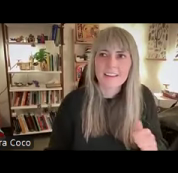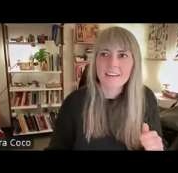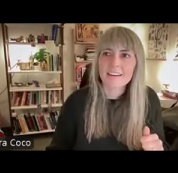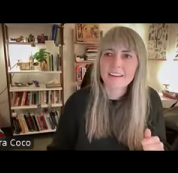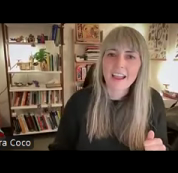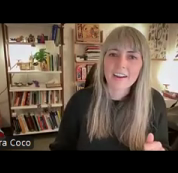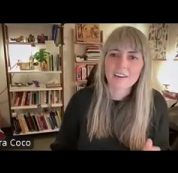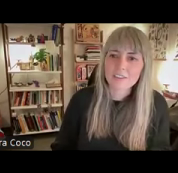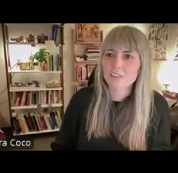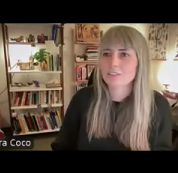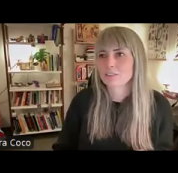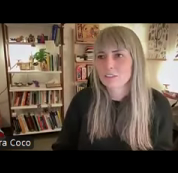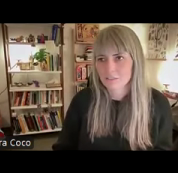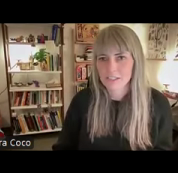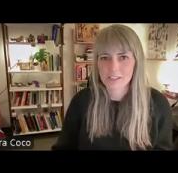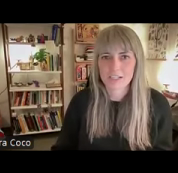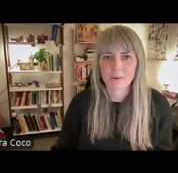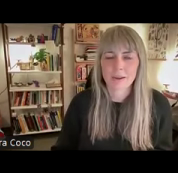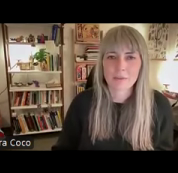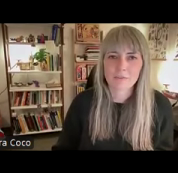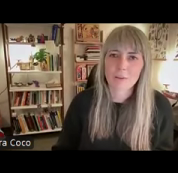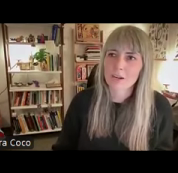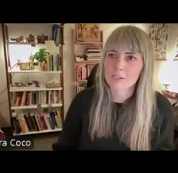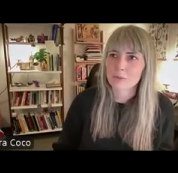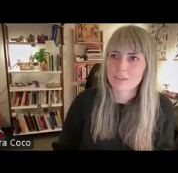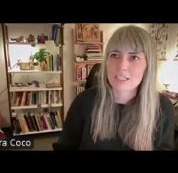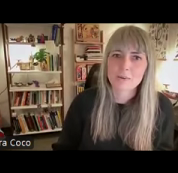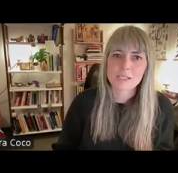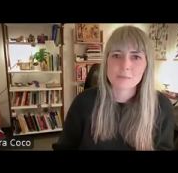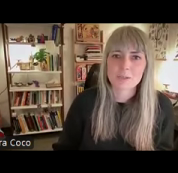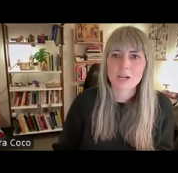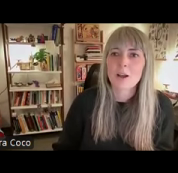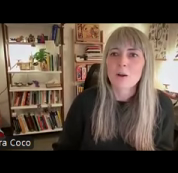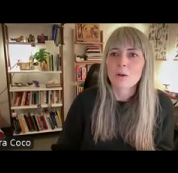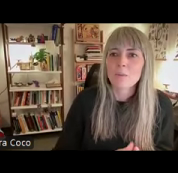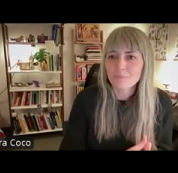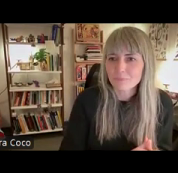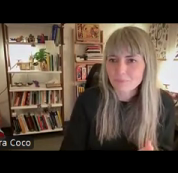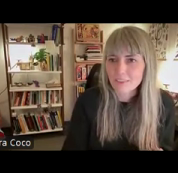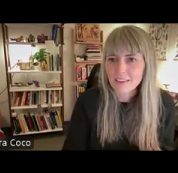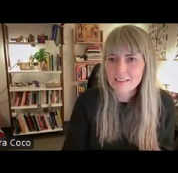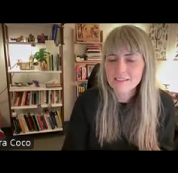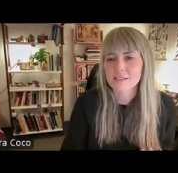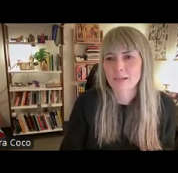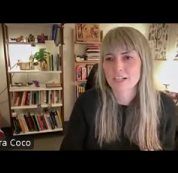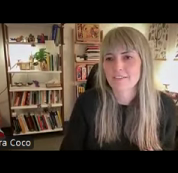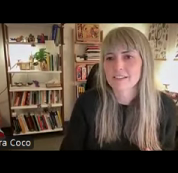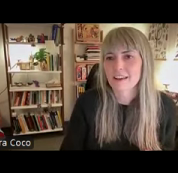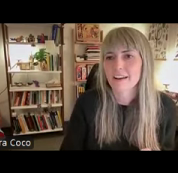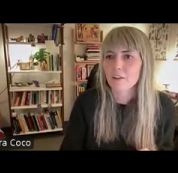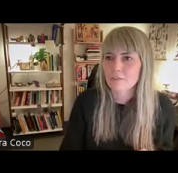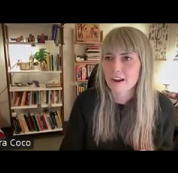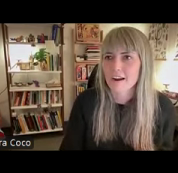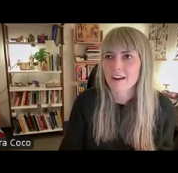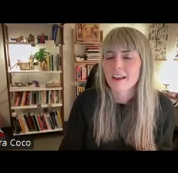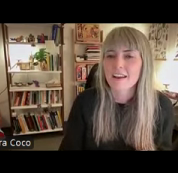me involucré en la investigación agrícola? Eh,